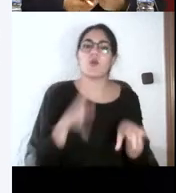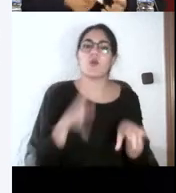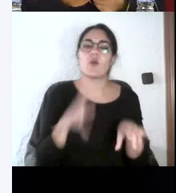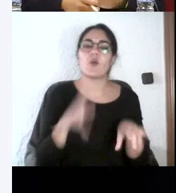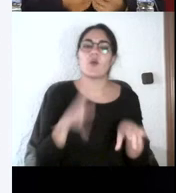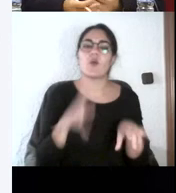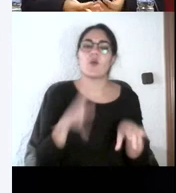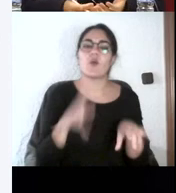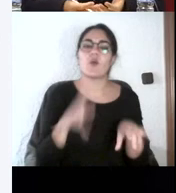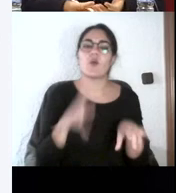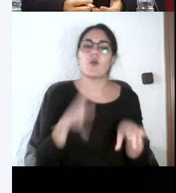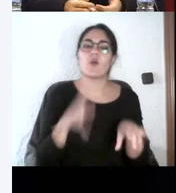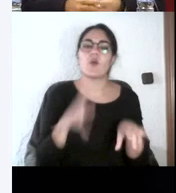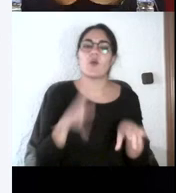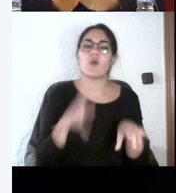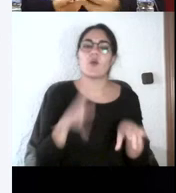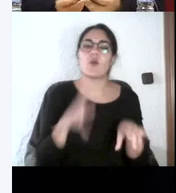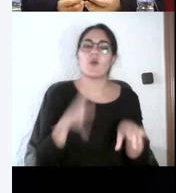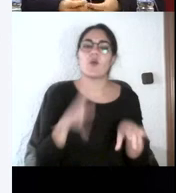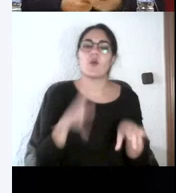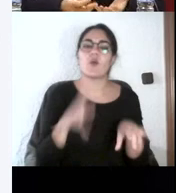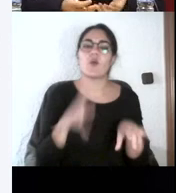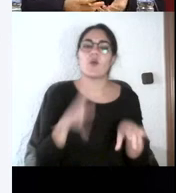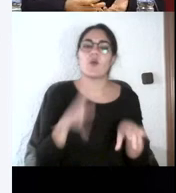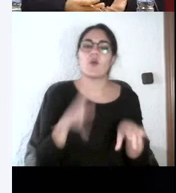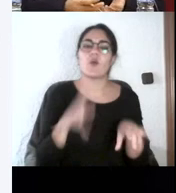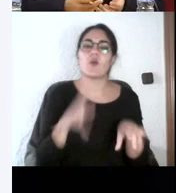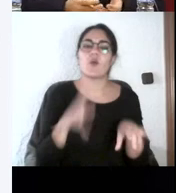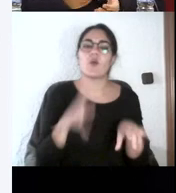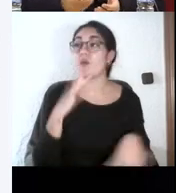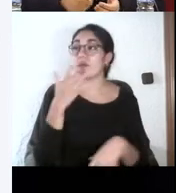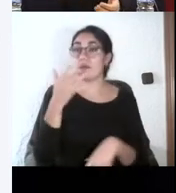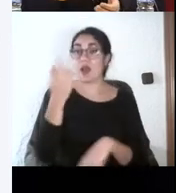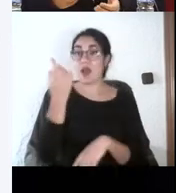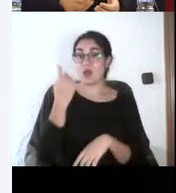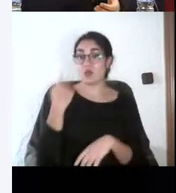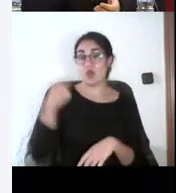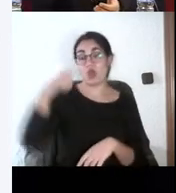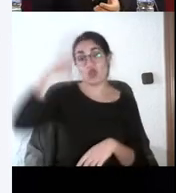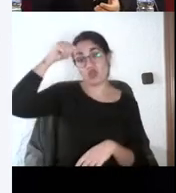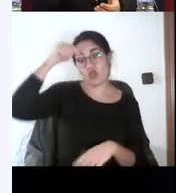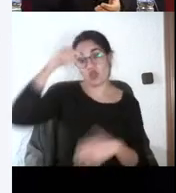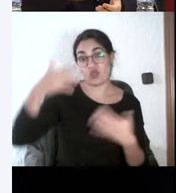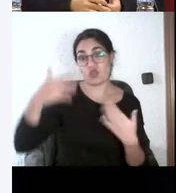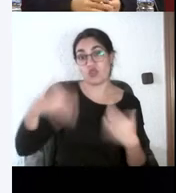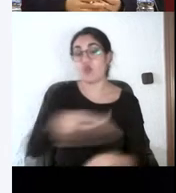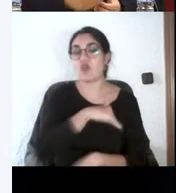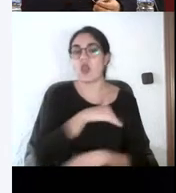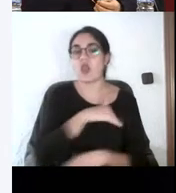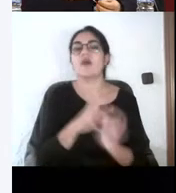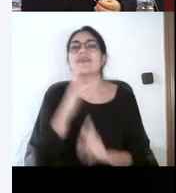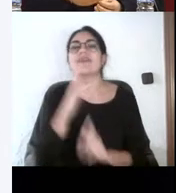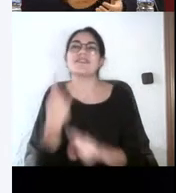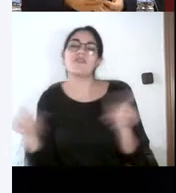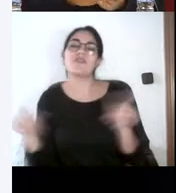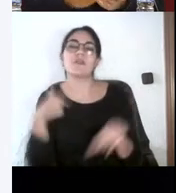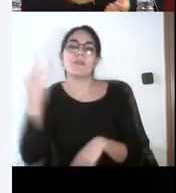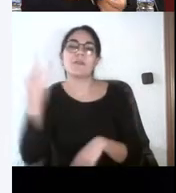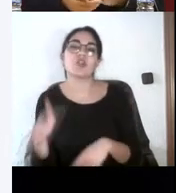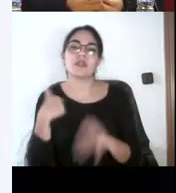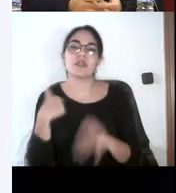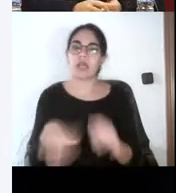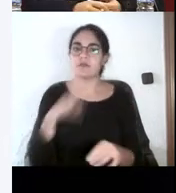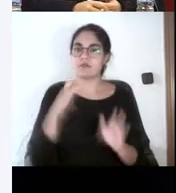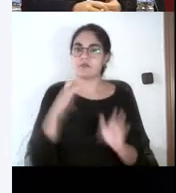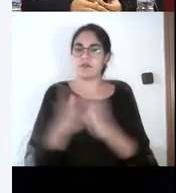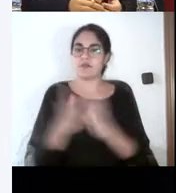y para gestionar eficientemente. Un alumno de doctorado no tiene las mismas necesidades que un alumno que a lo mejor es egresado y que luego el resto de su vida a mejor va a dedicarse a hacer un determinado trabajo, pero